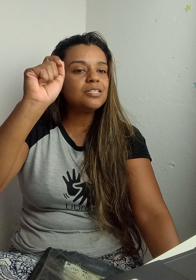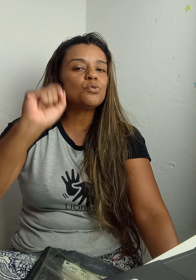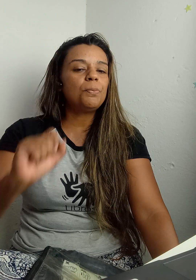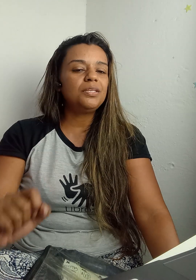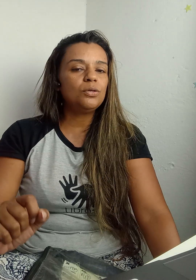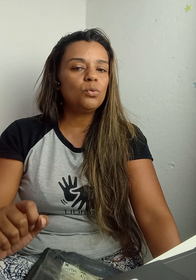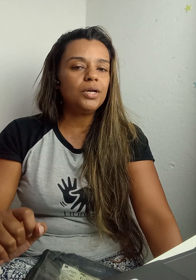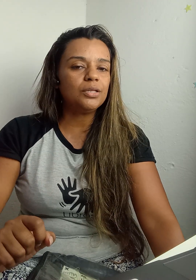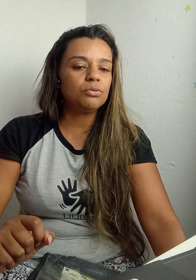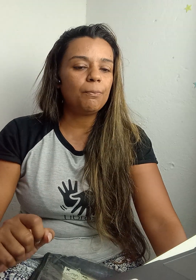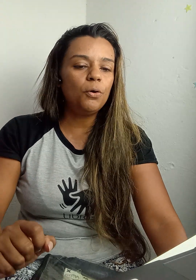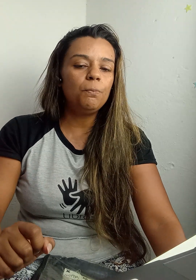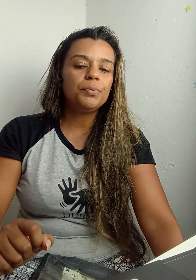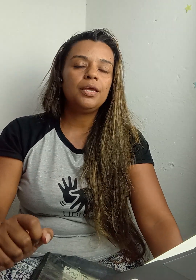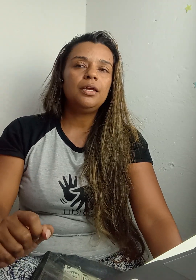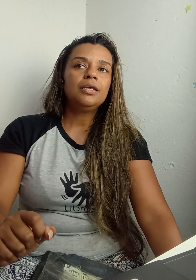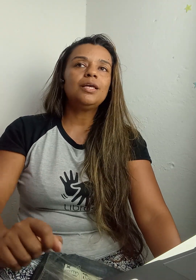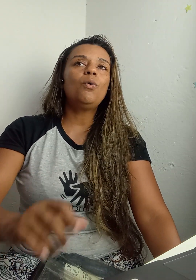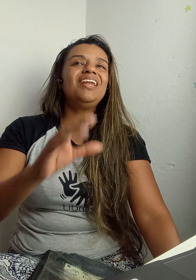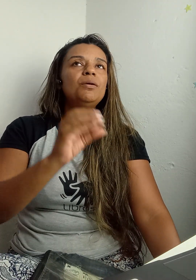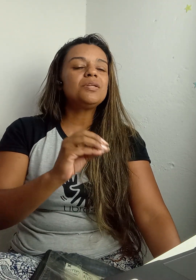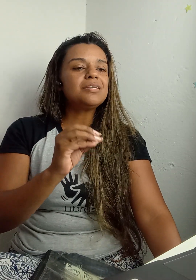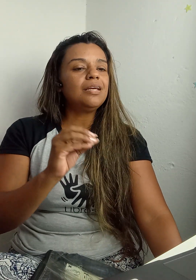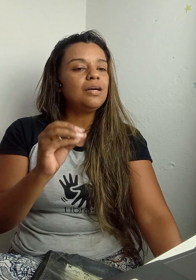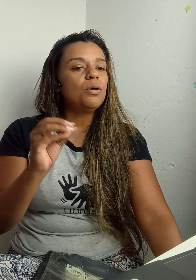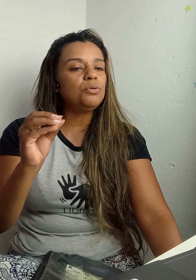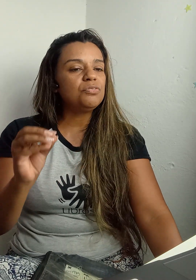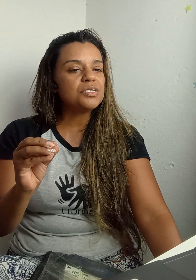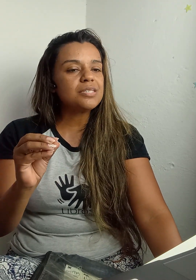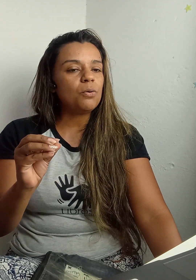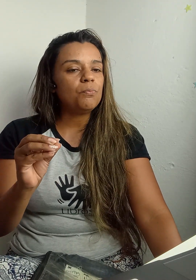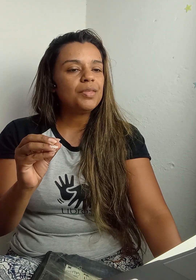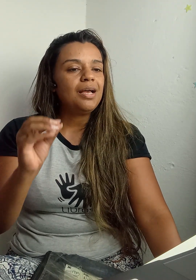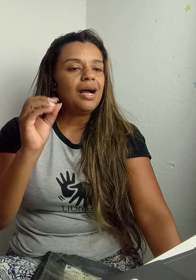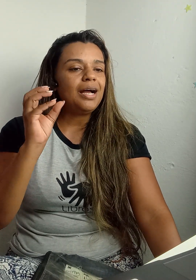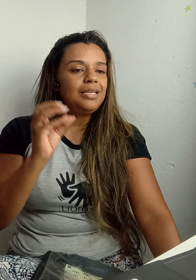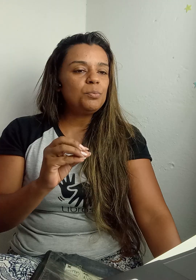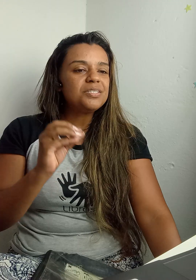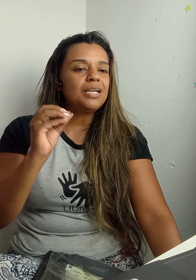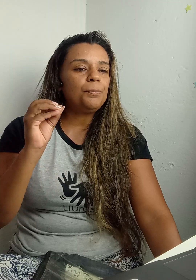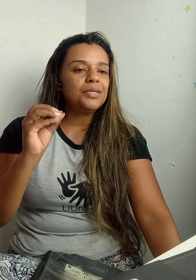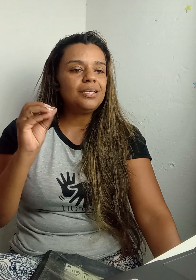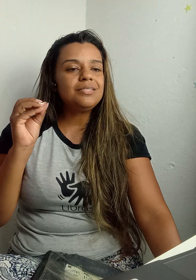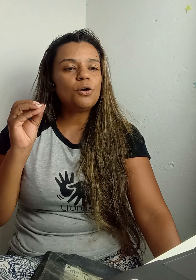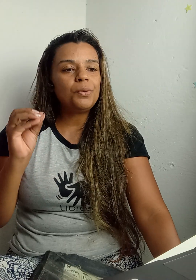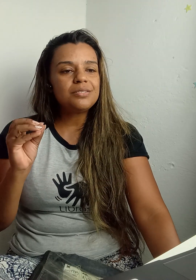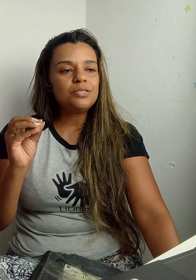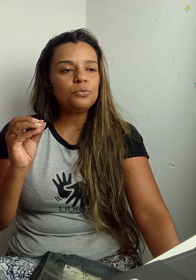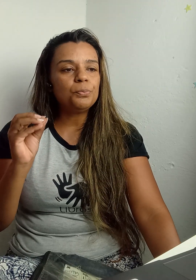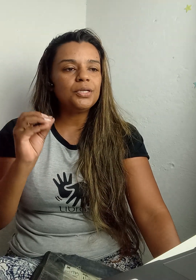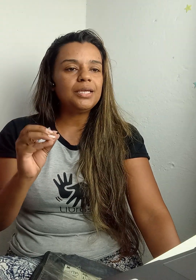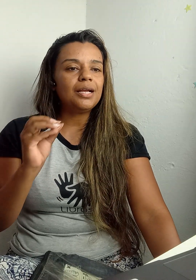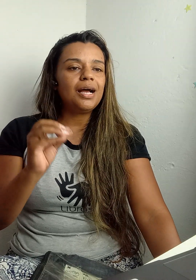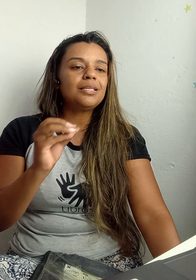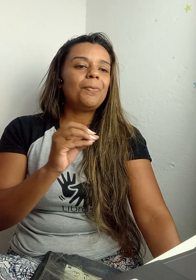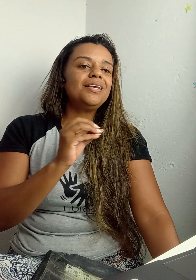vão aprender no correto, tá bom? Então a Libras ela não é universal. A Libras ela pertence ao Brasil. Por quê? Cada país